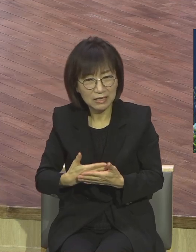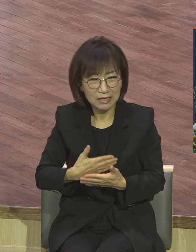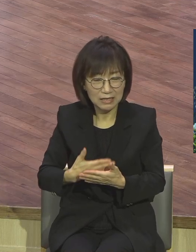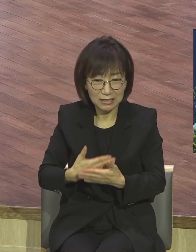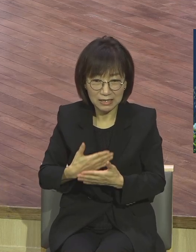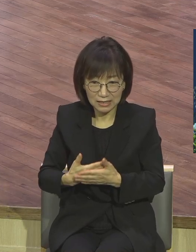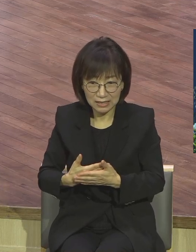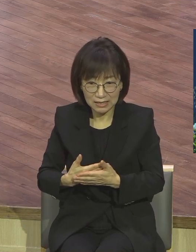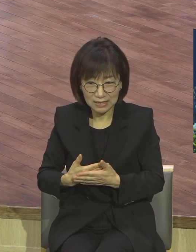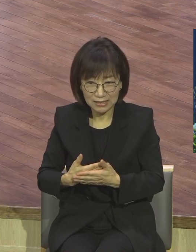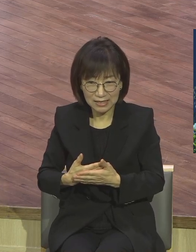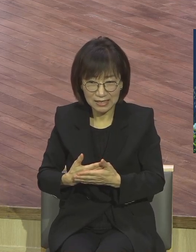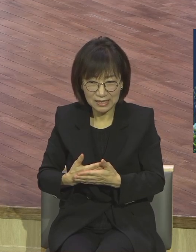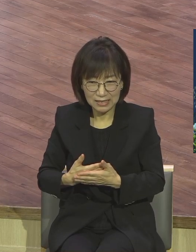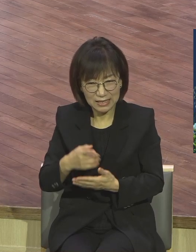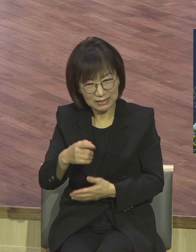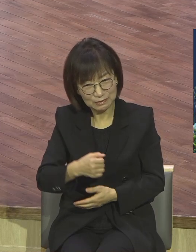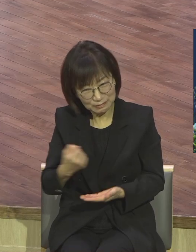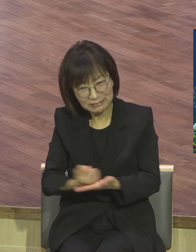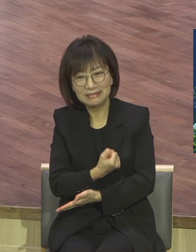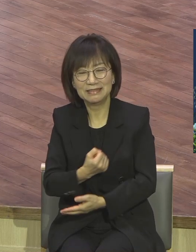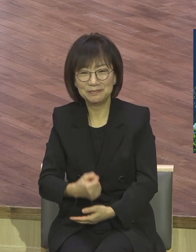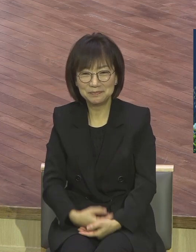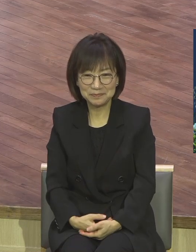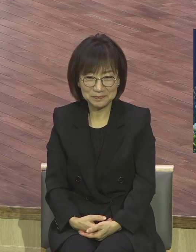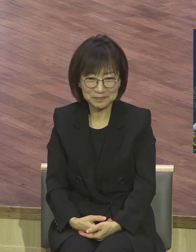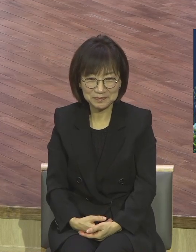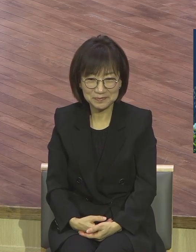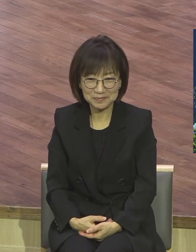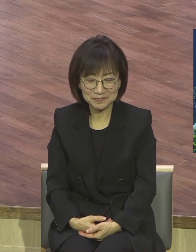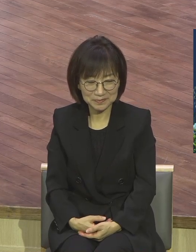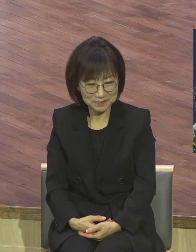불신 기독신자 더 많아요.